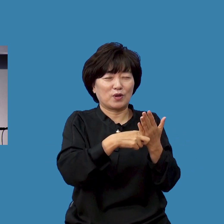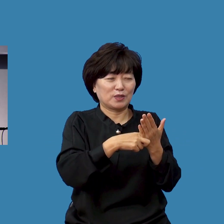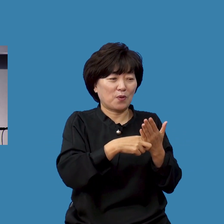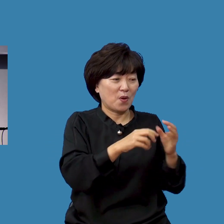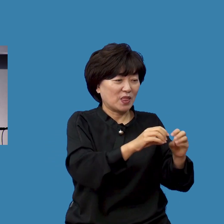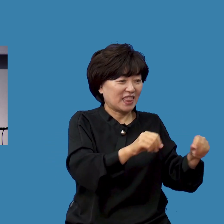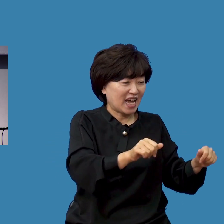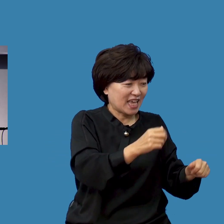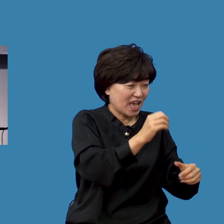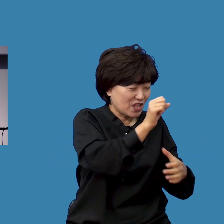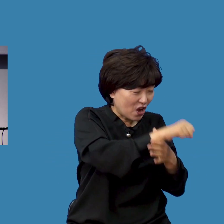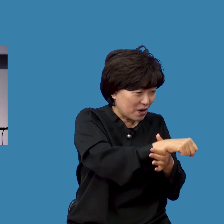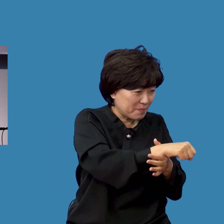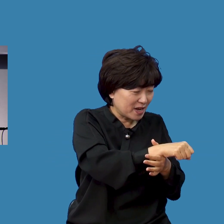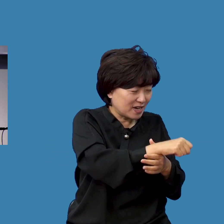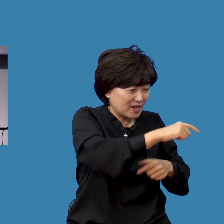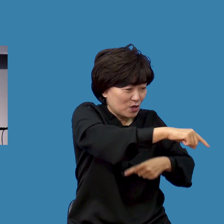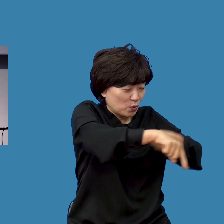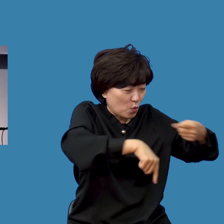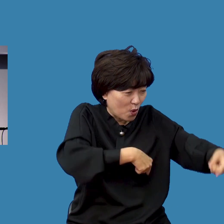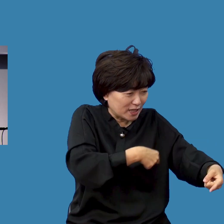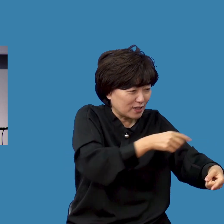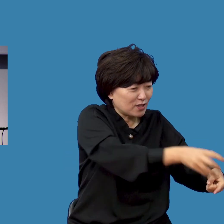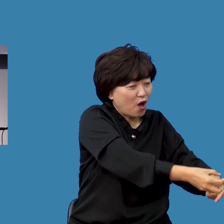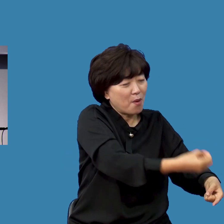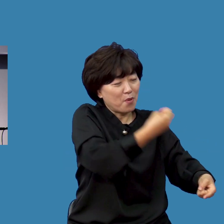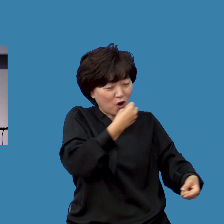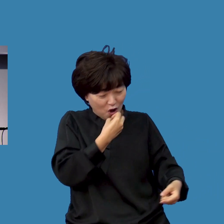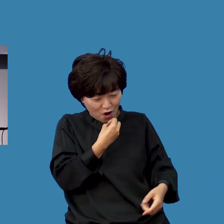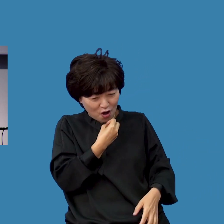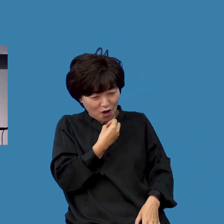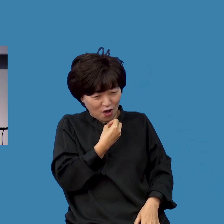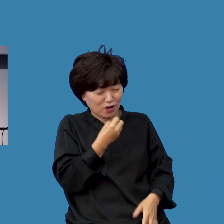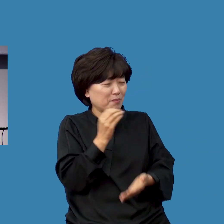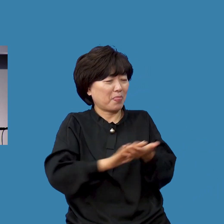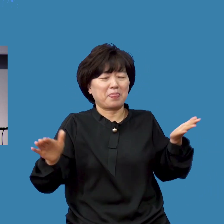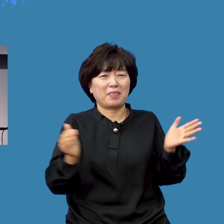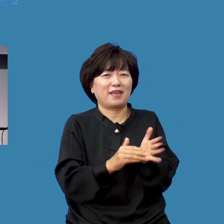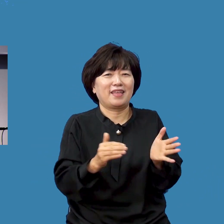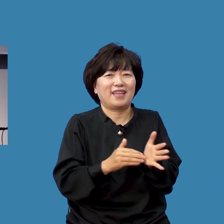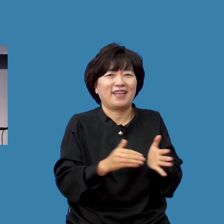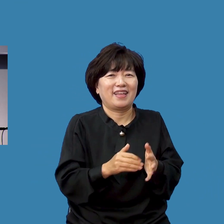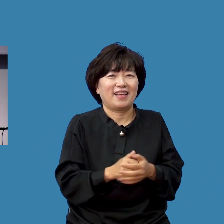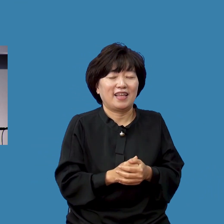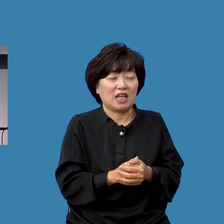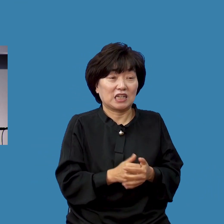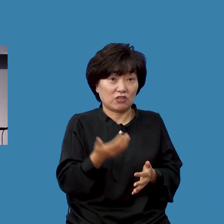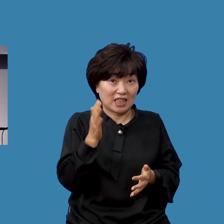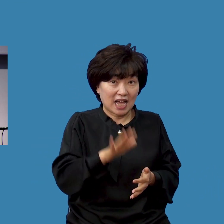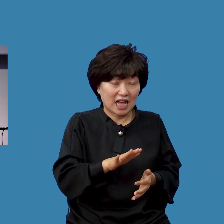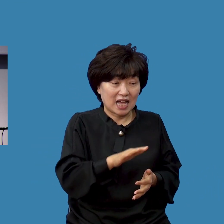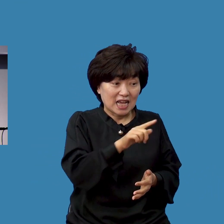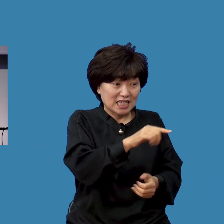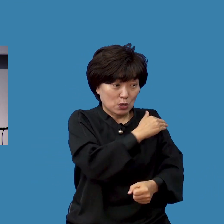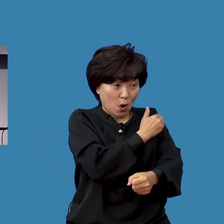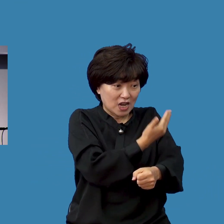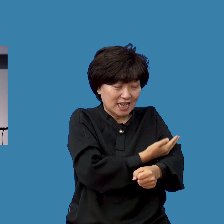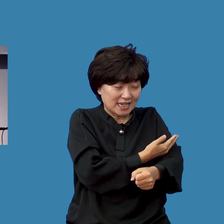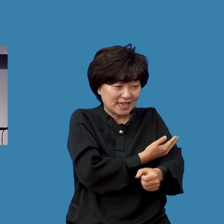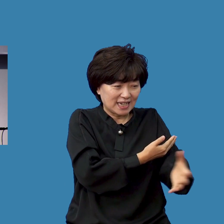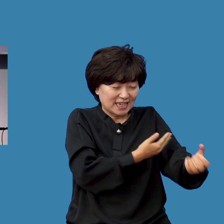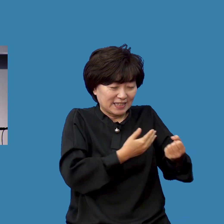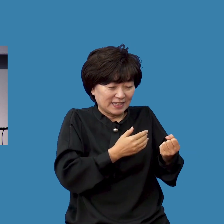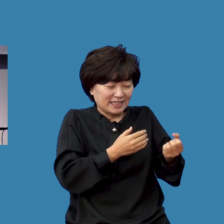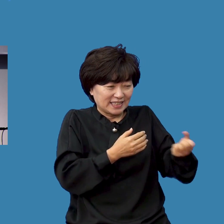교환권으로 땅의 열매를 교환해서 먹어버려요. 그러면 이제 다 쓴 거야. 그런데 이 권리를